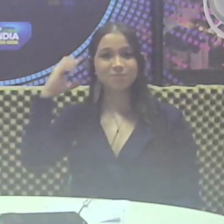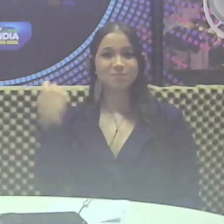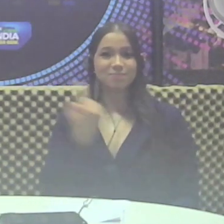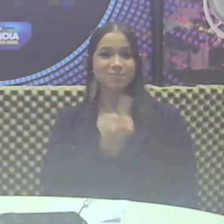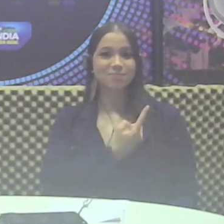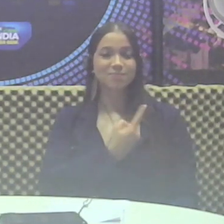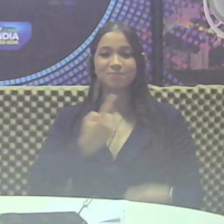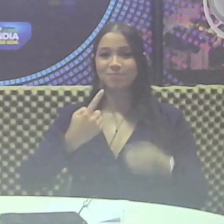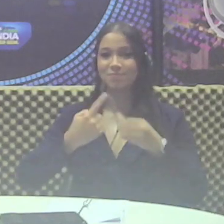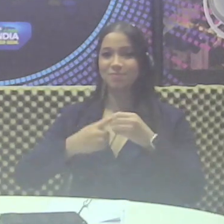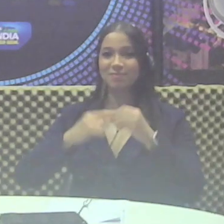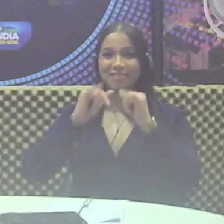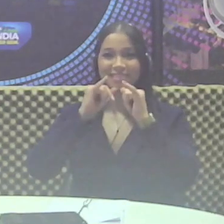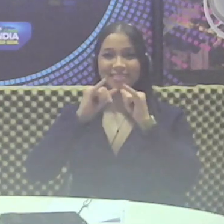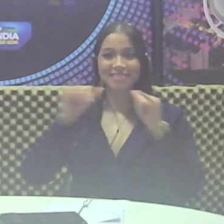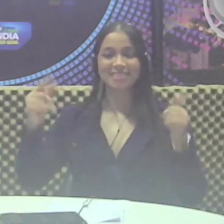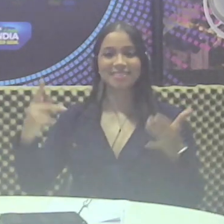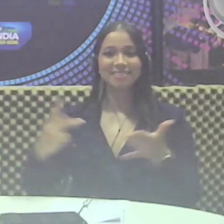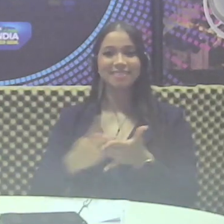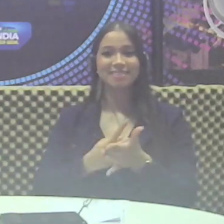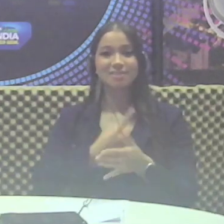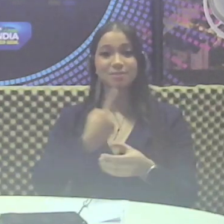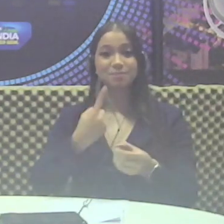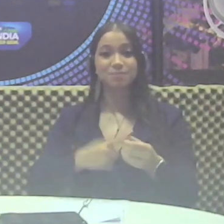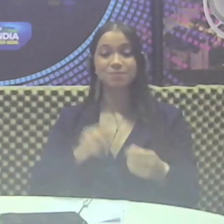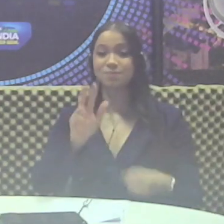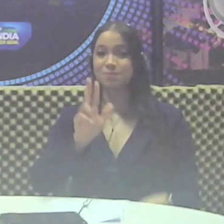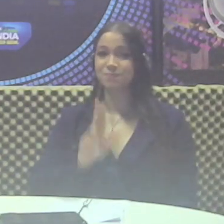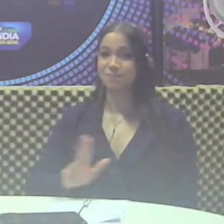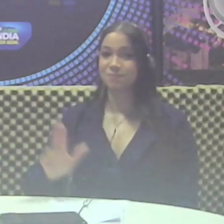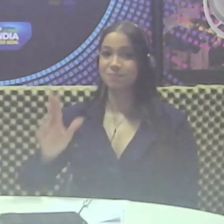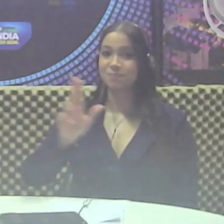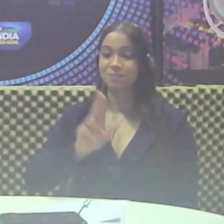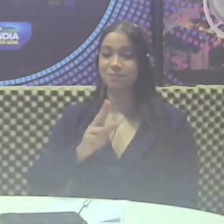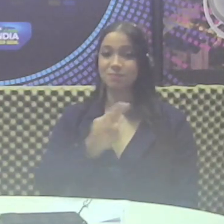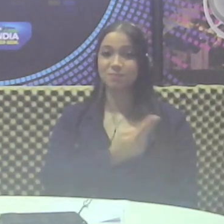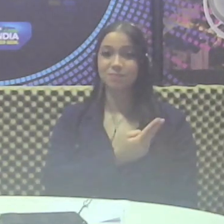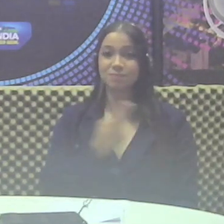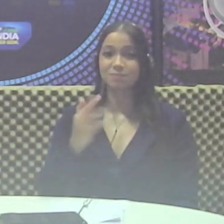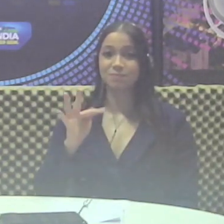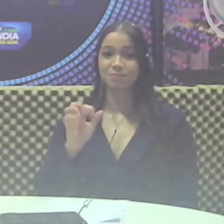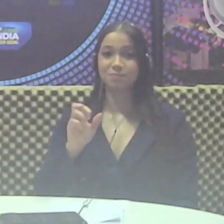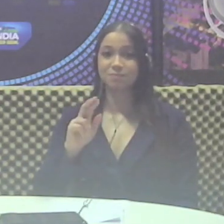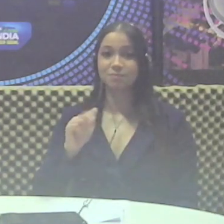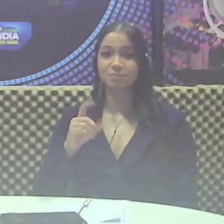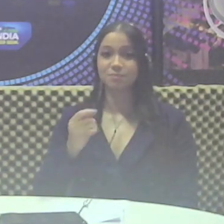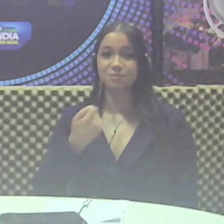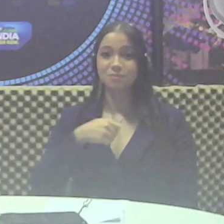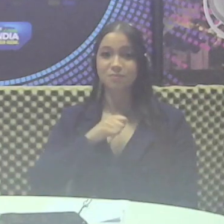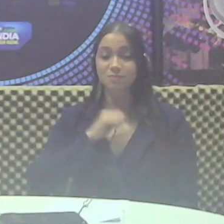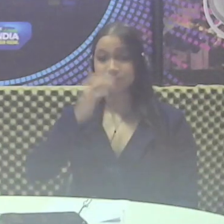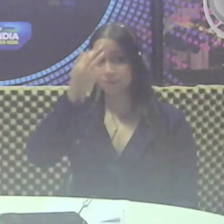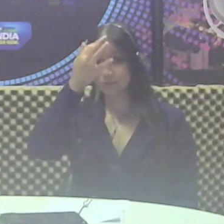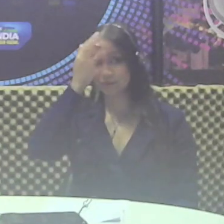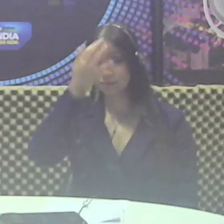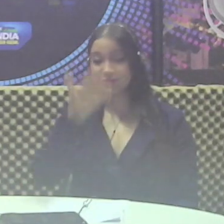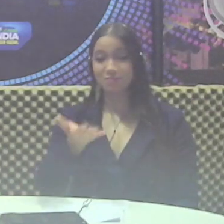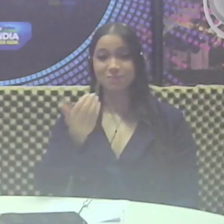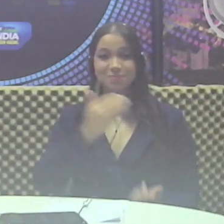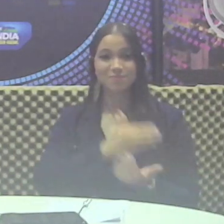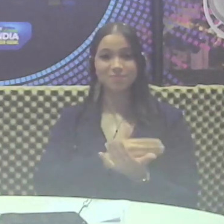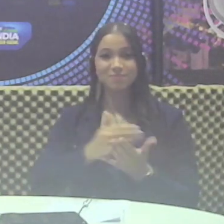Cidade, com um boletim de notícias sobre o que de fato acontece em Uberlândia. Eu sou Fernando Natalio. Vamos juntos